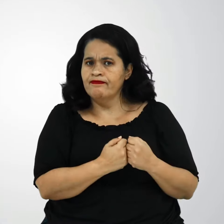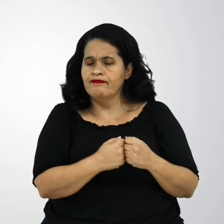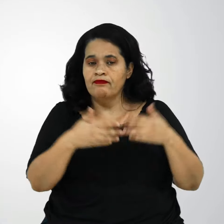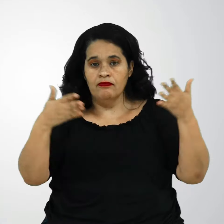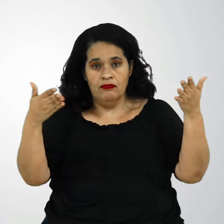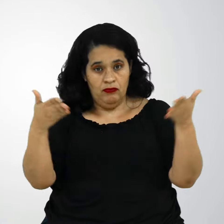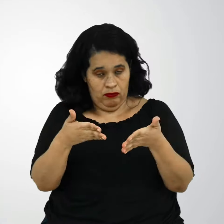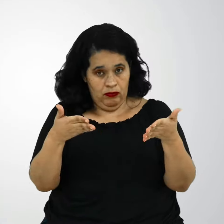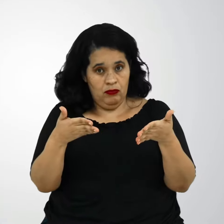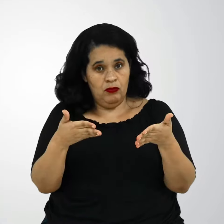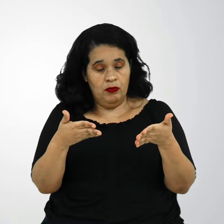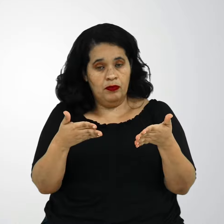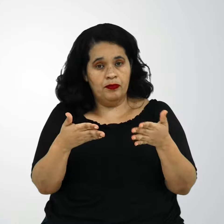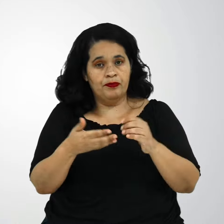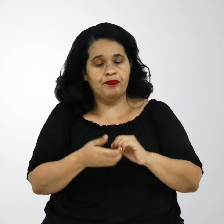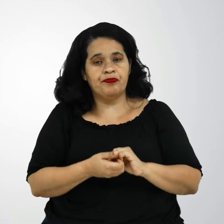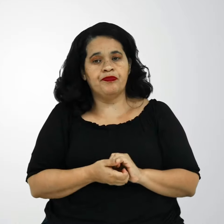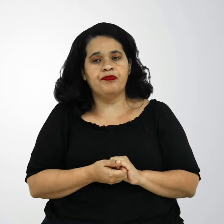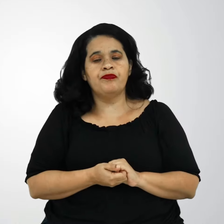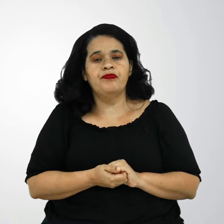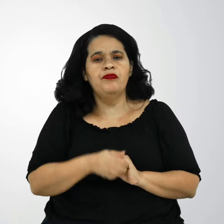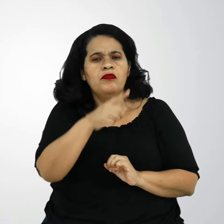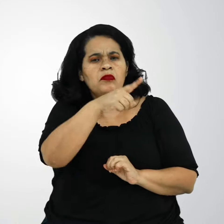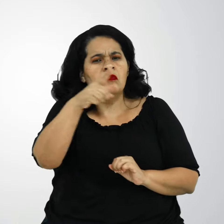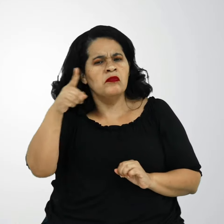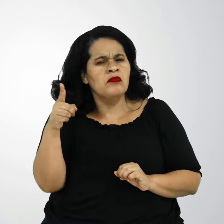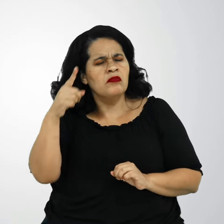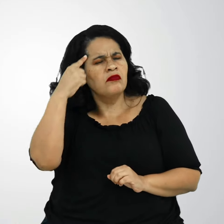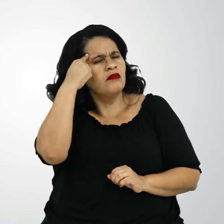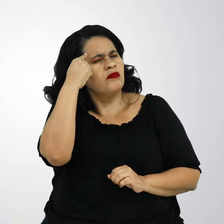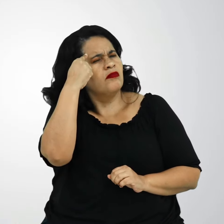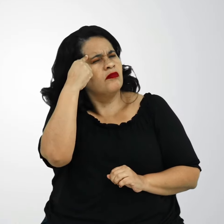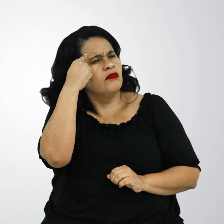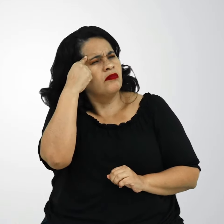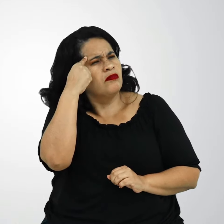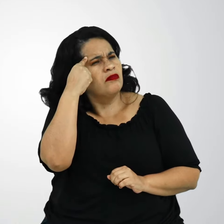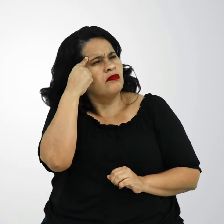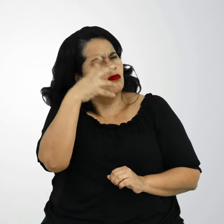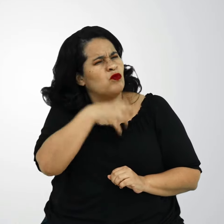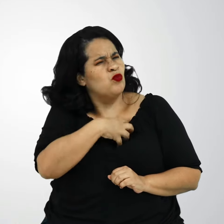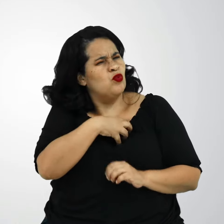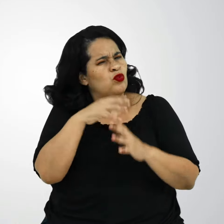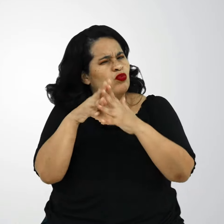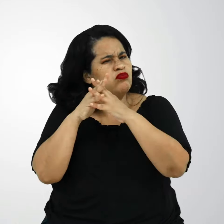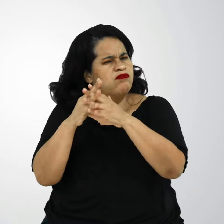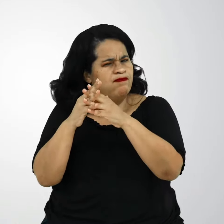Agora, assim, aí você vai pensar algumas coisas complicadas, né?